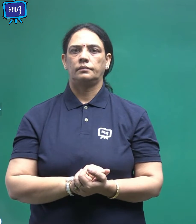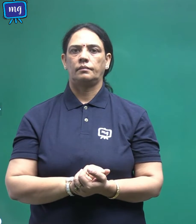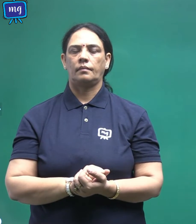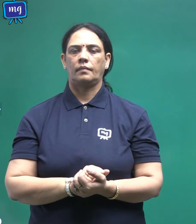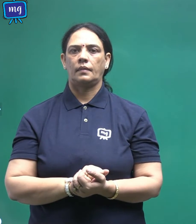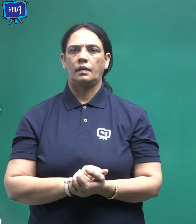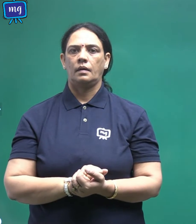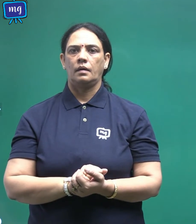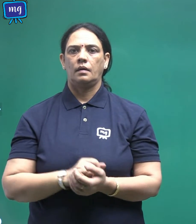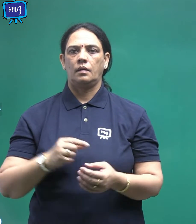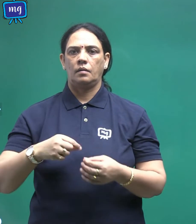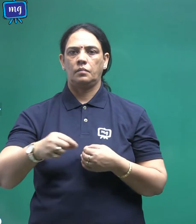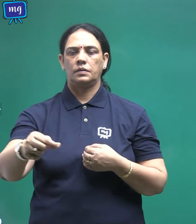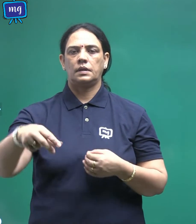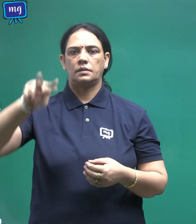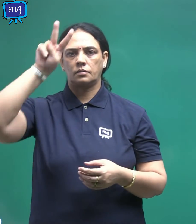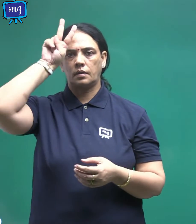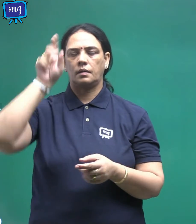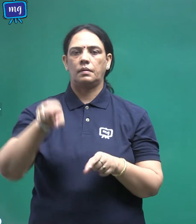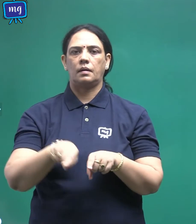भुजा स्क्वायर बराबर